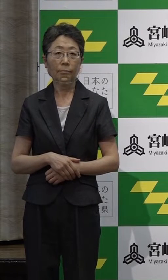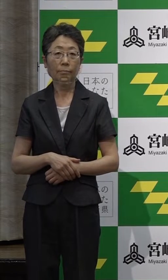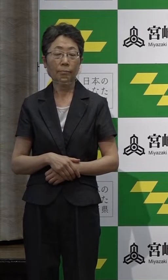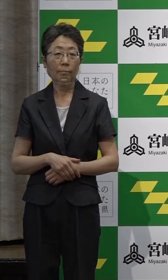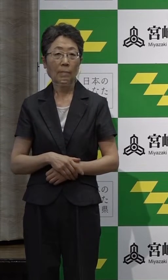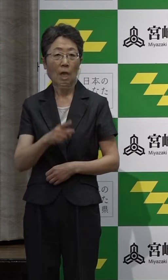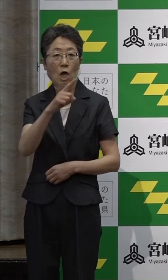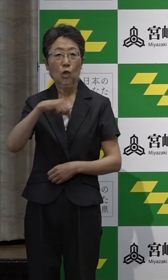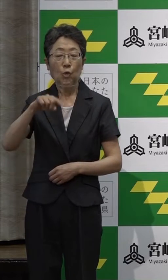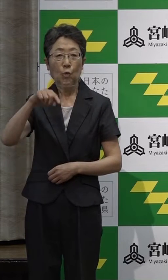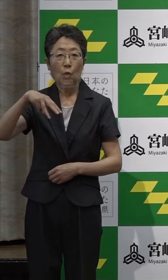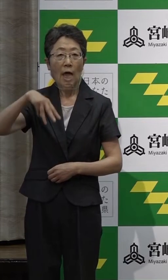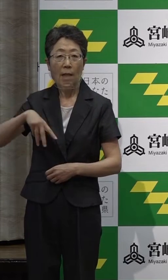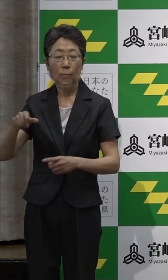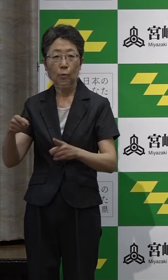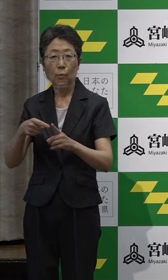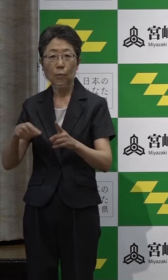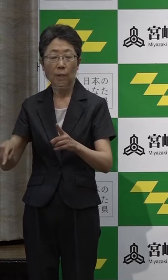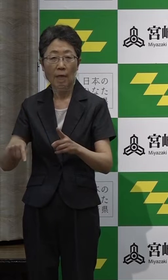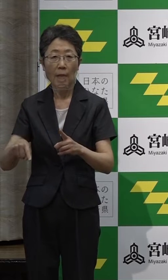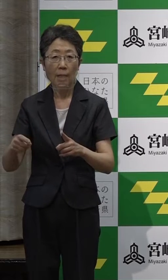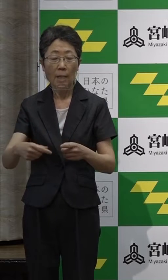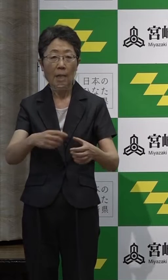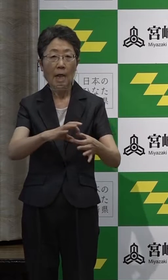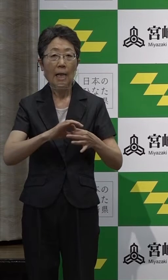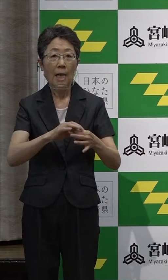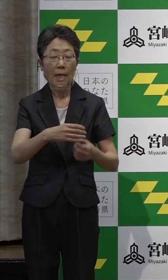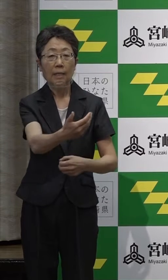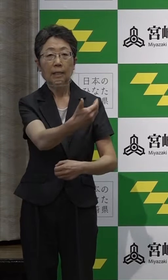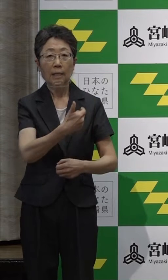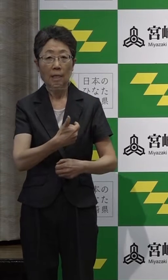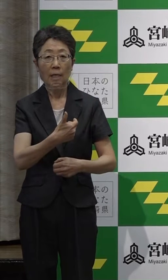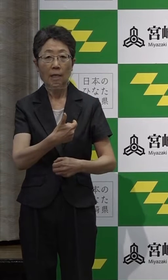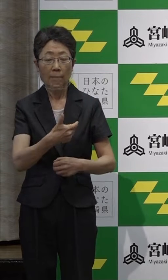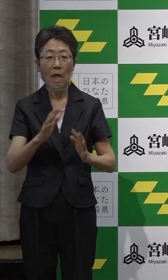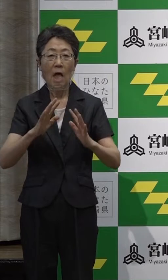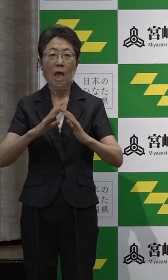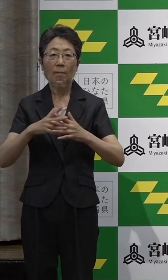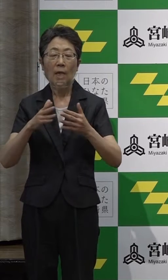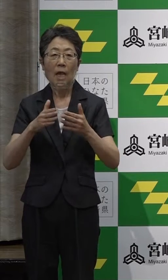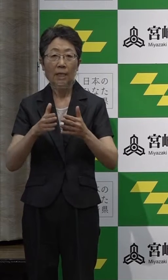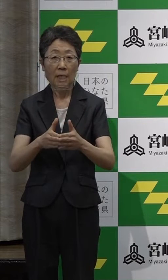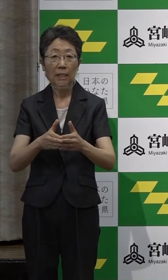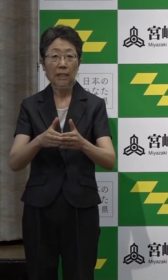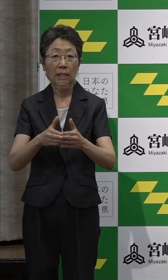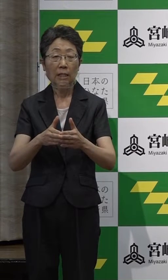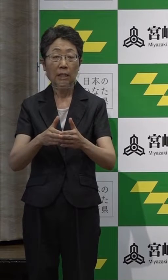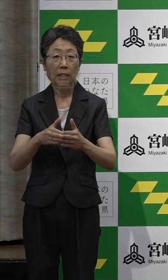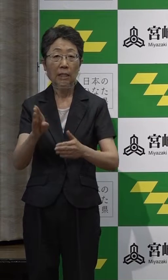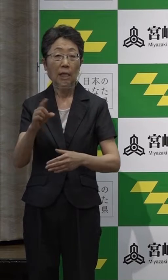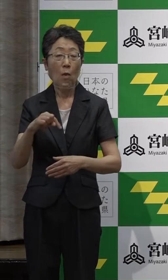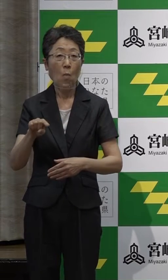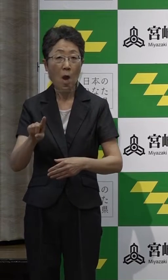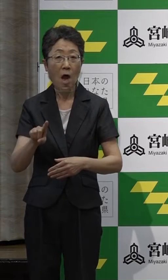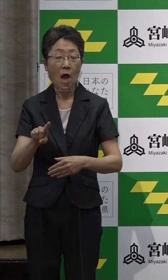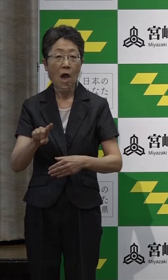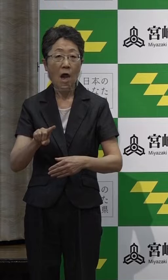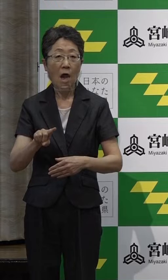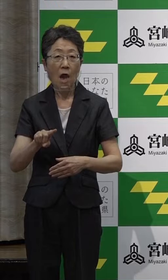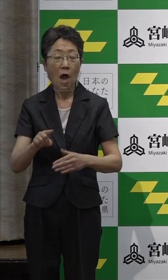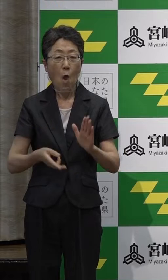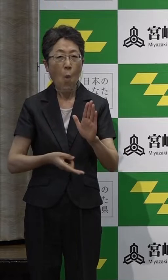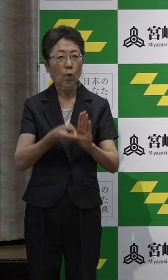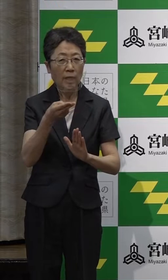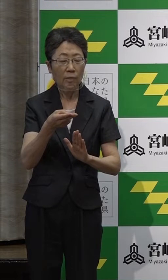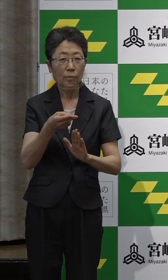はい、UMKです。 はい、 関連でとはいえもう実際宮崎は今、自宅、ホテルや